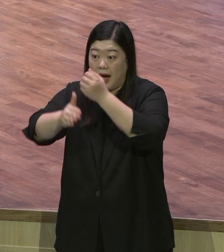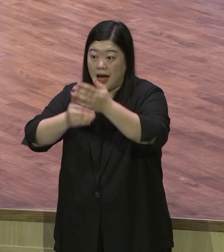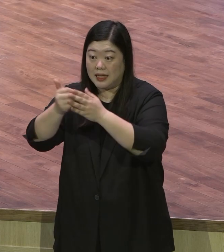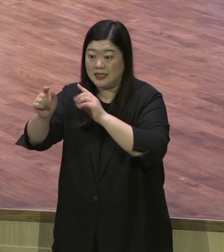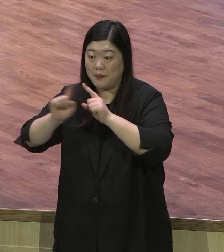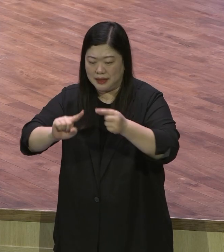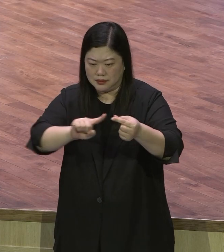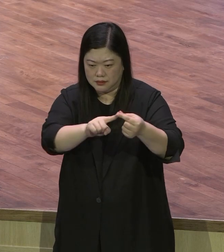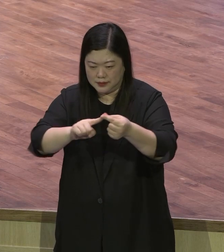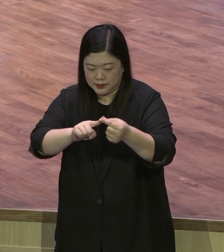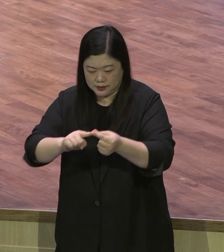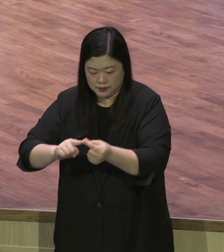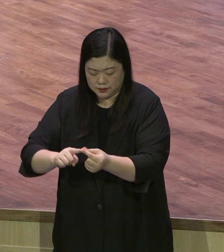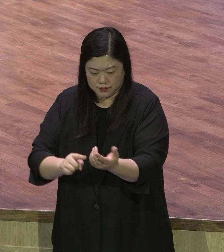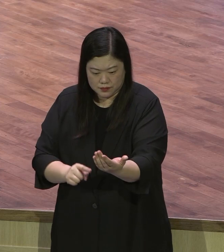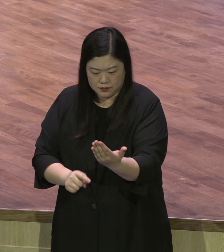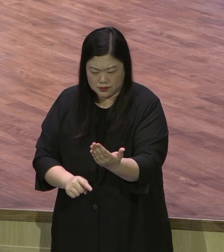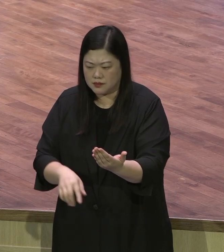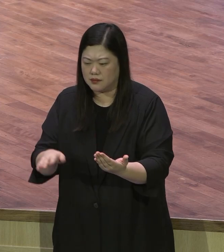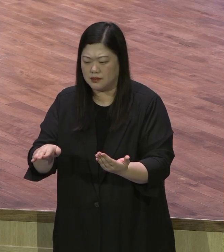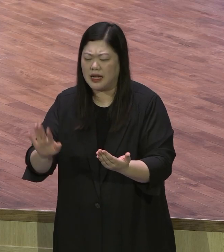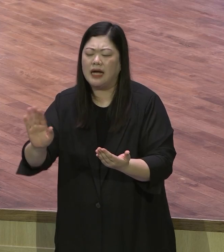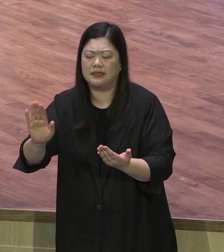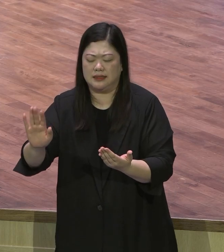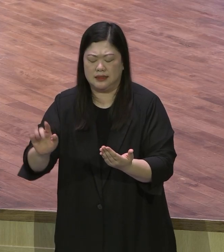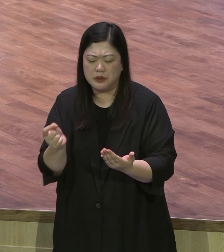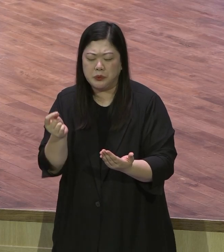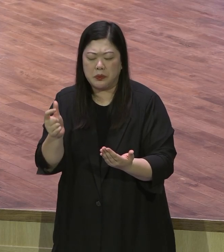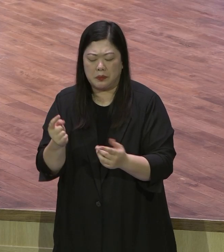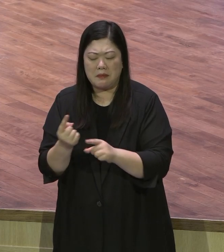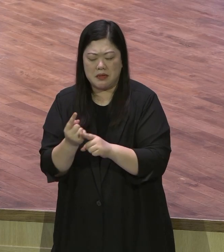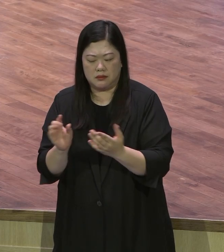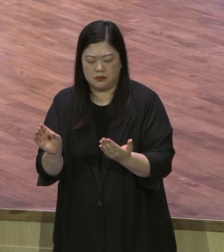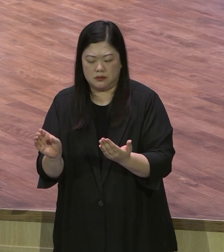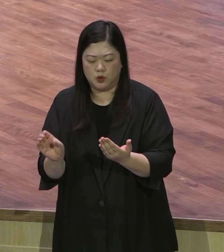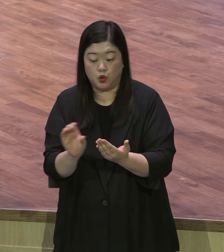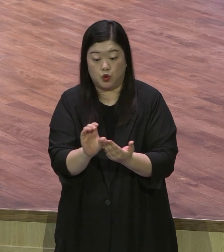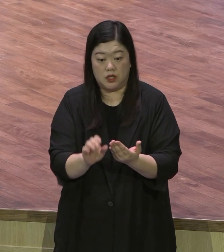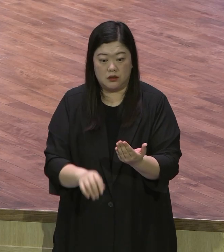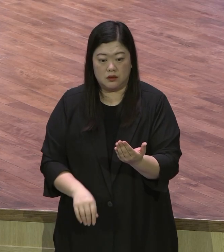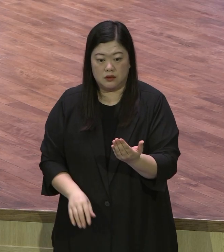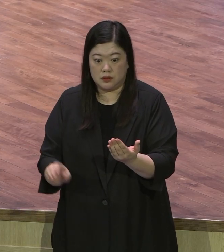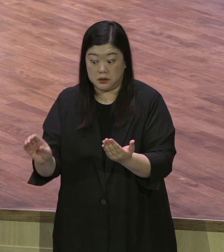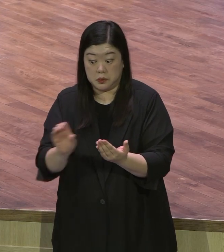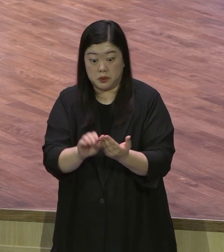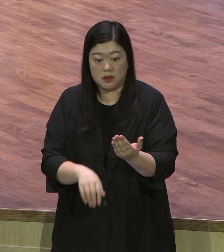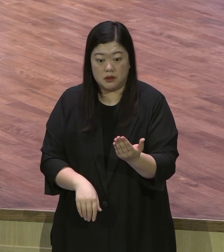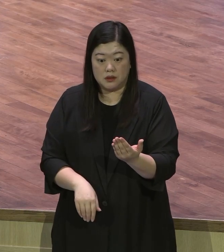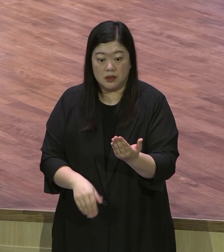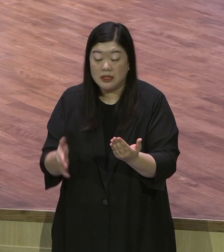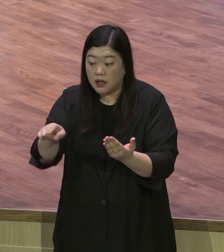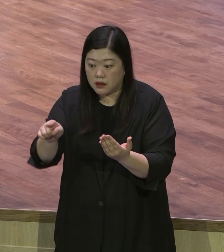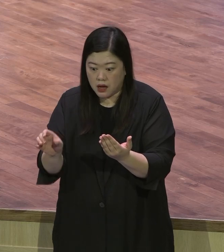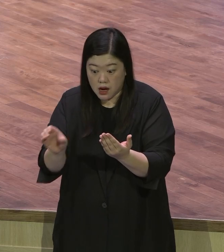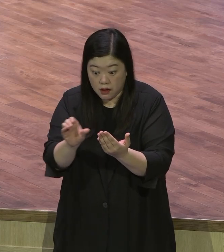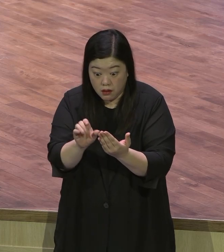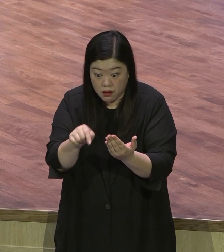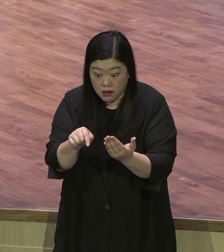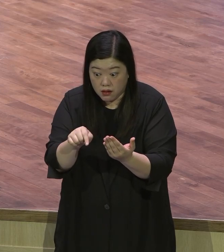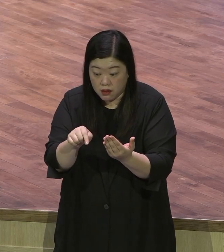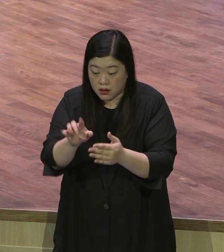학문적으로 겸허하게 그렇게 접근하니까 이들에 대해서는 이단이라고 말 안 해요. 말씀을 가감했는데.